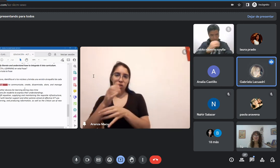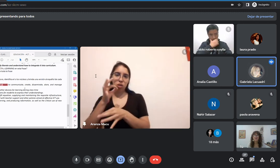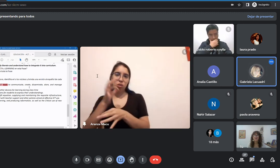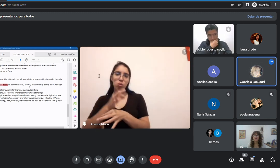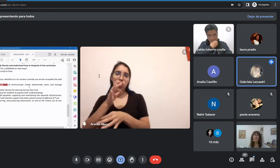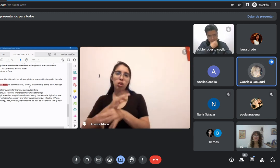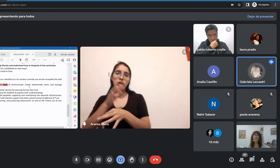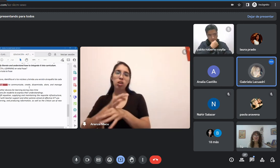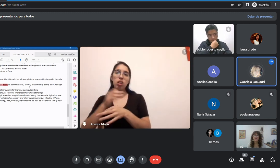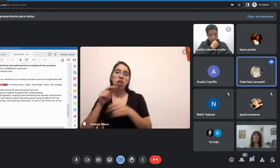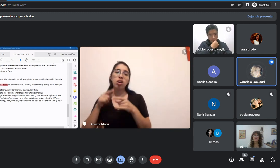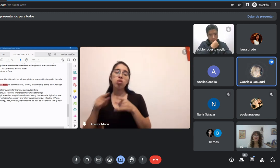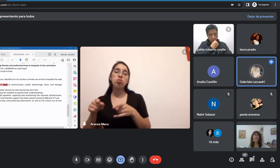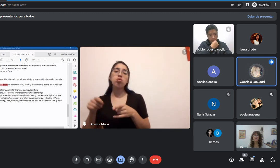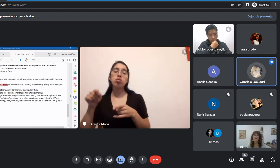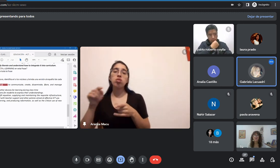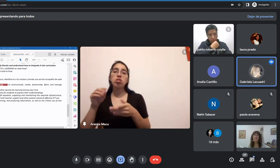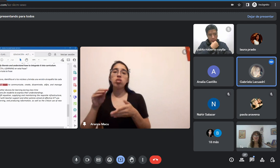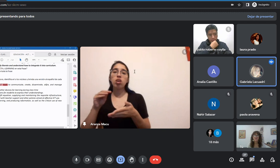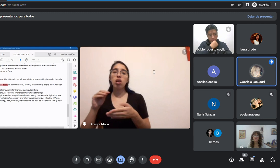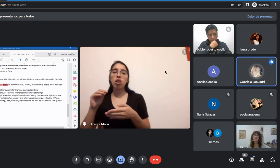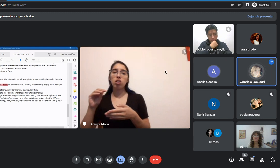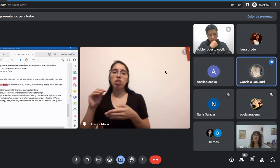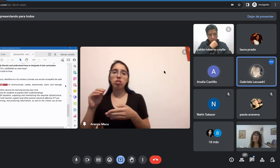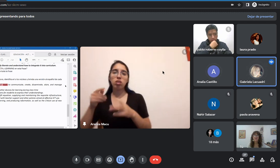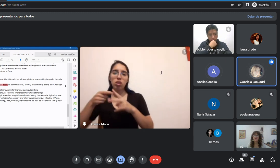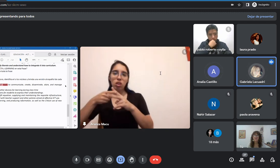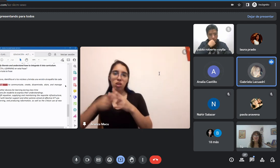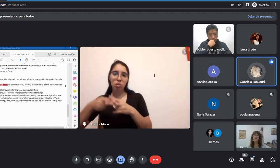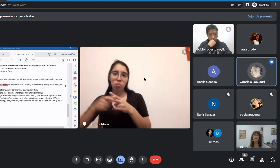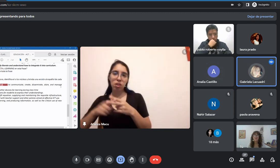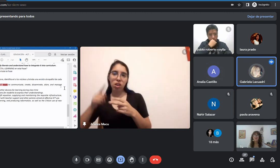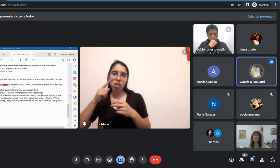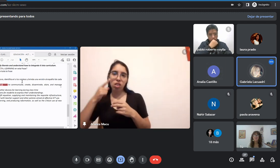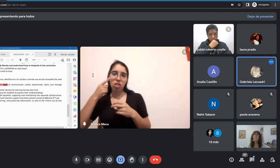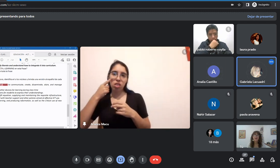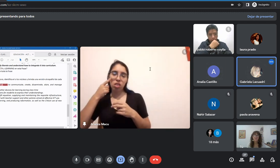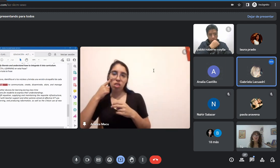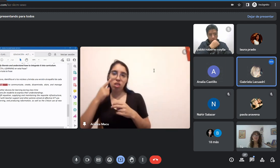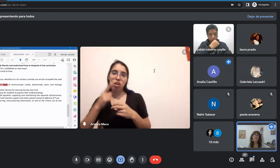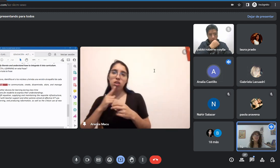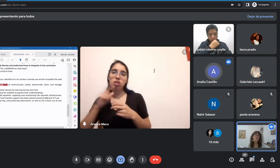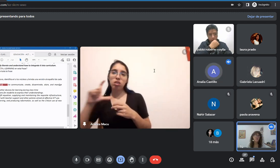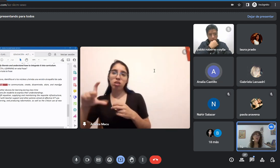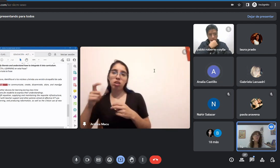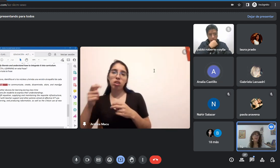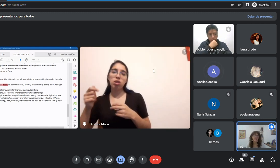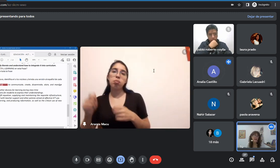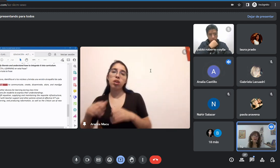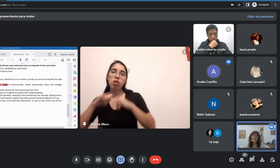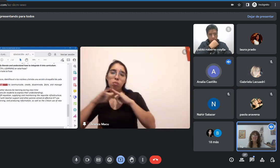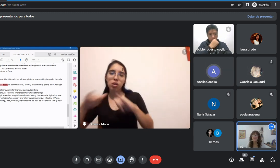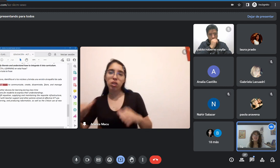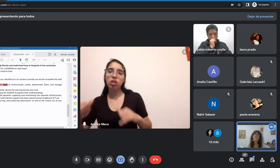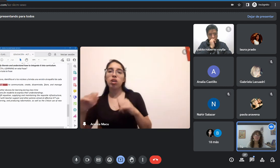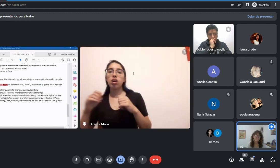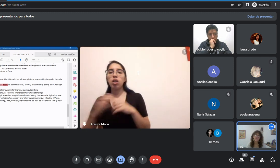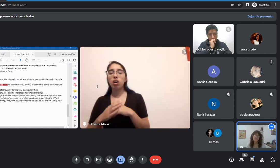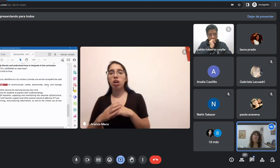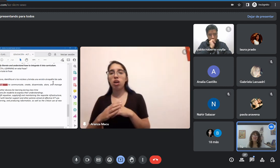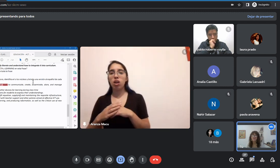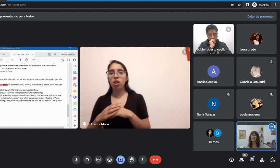comunicar, crear, divulgar, almacenar y gestionar información. Bien, puede ser gestionar o manejar, ¿sí?